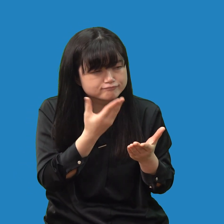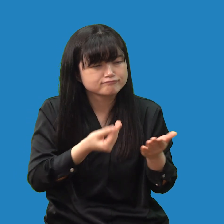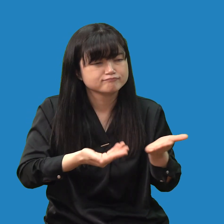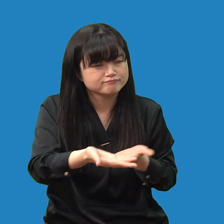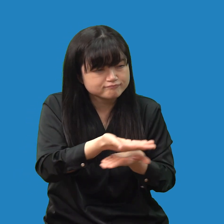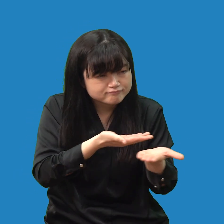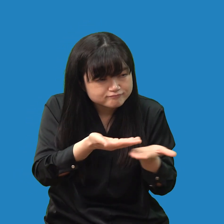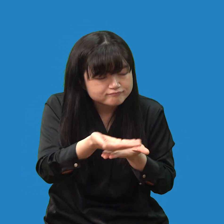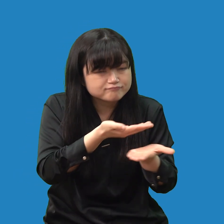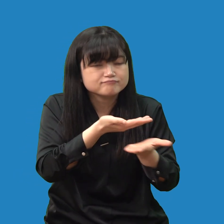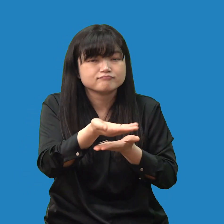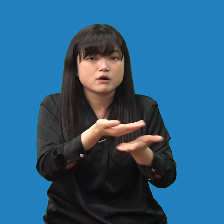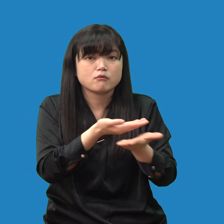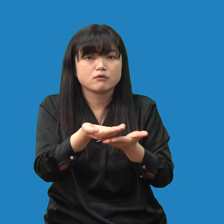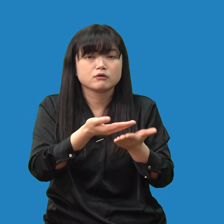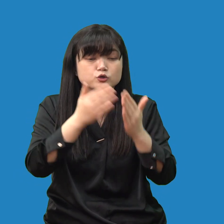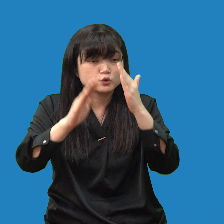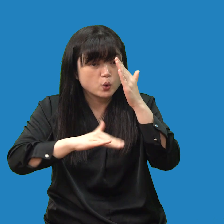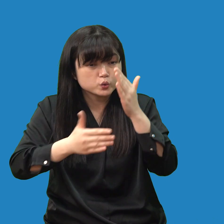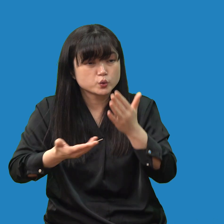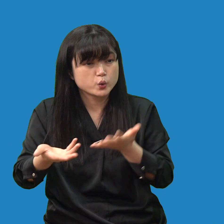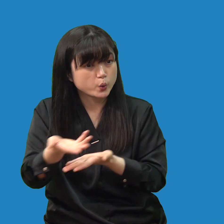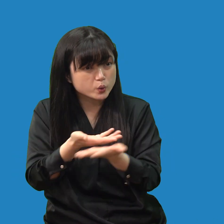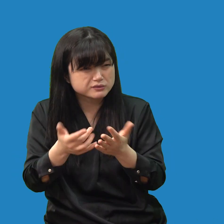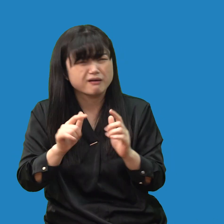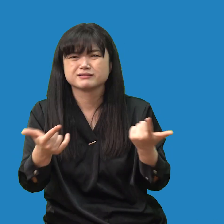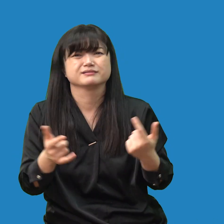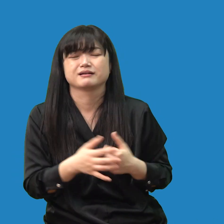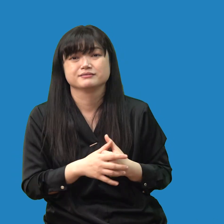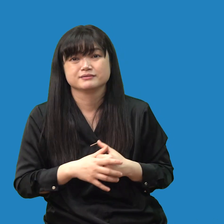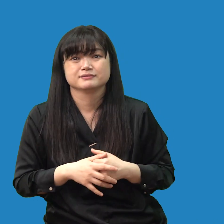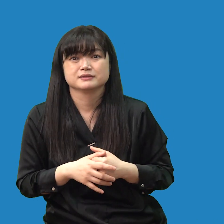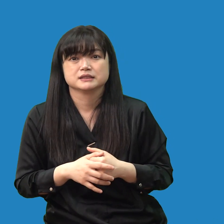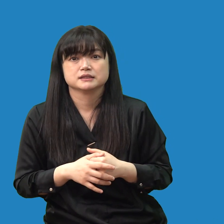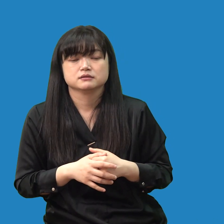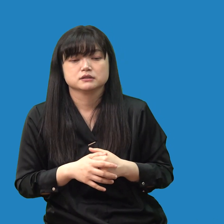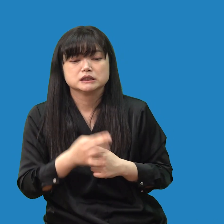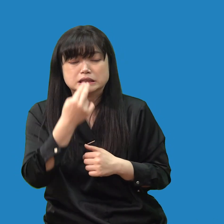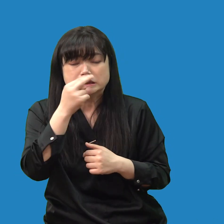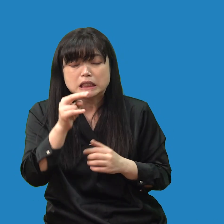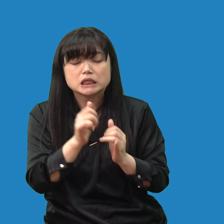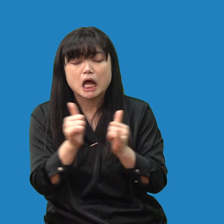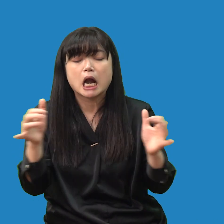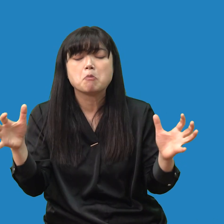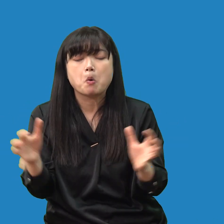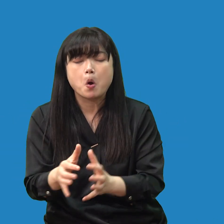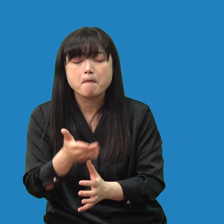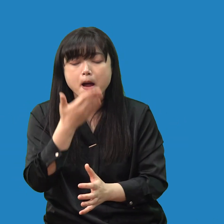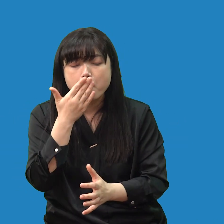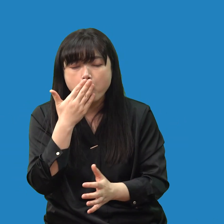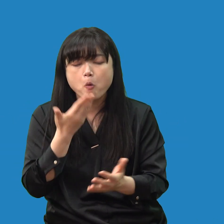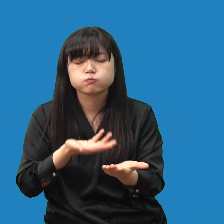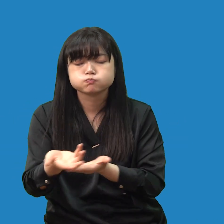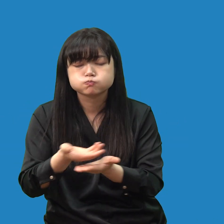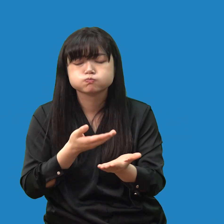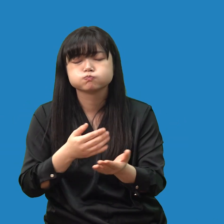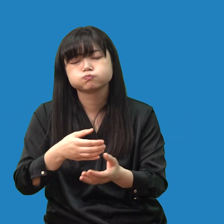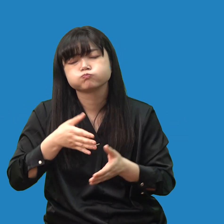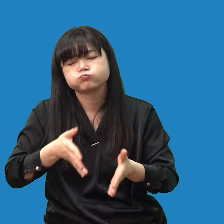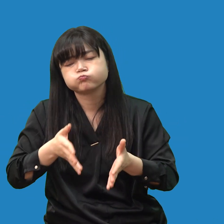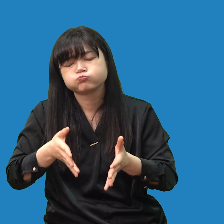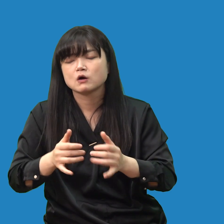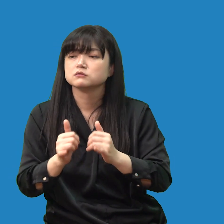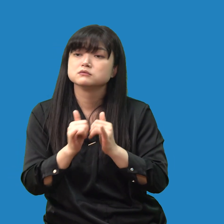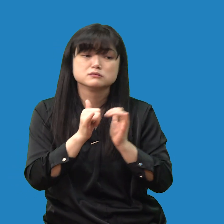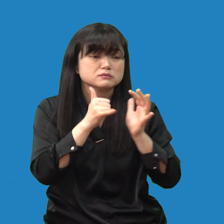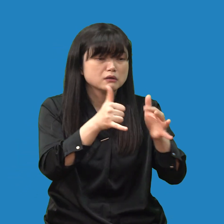것, 이것이 성도의 교제의 전부가 아닙니다. 사실 친한 사람들끼리 서로 밥 먹고 어울리고 나누는 거, 그거